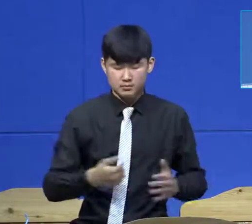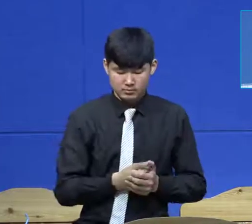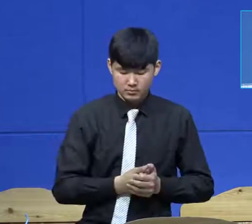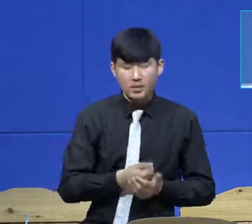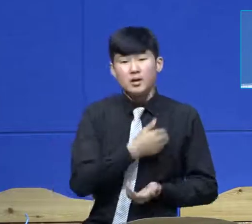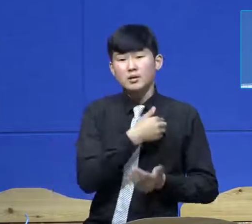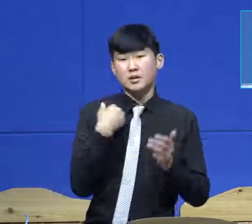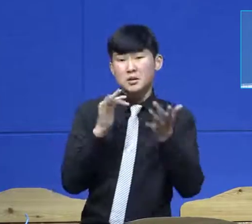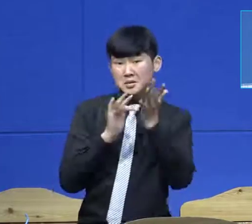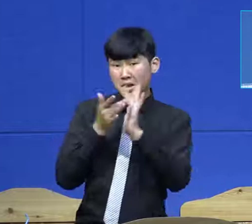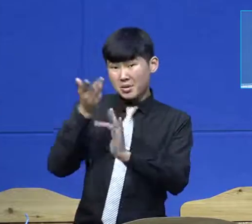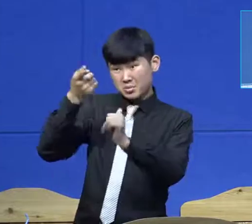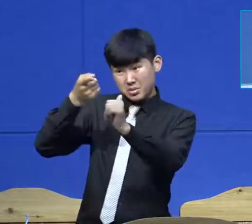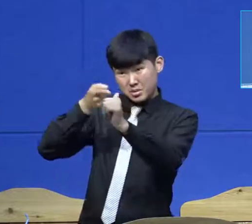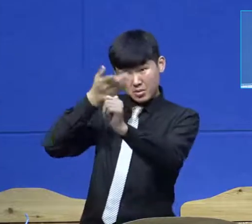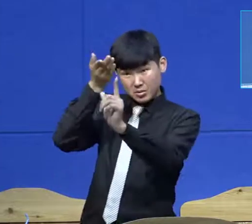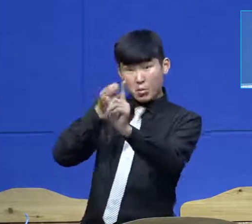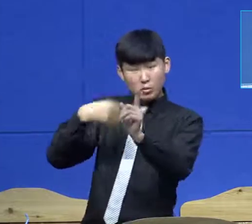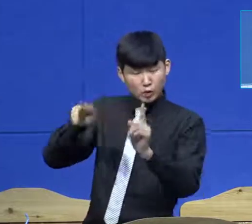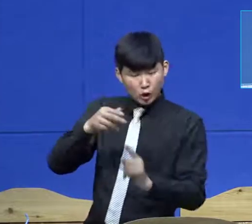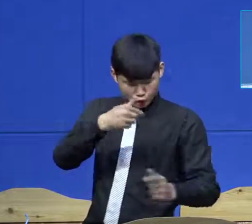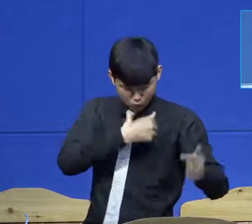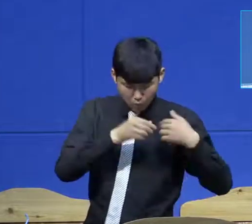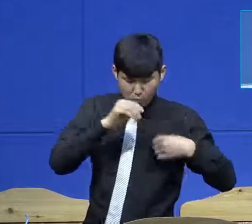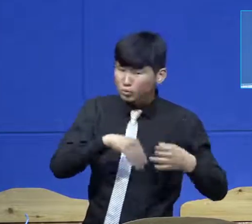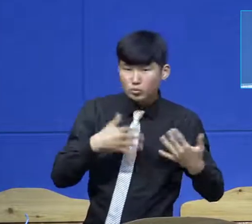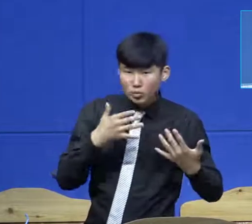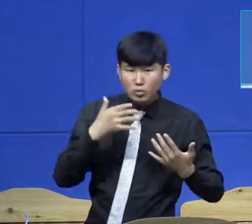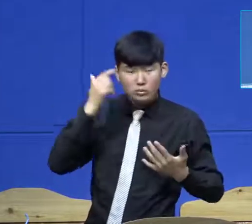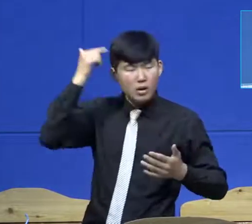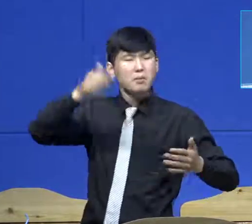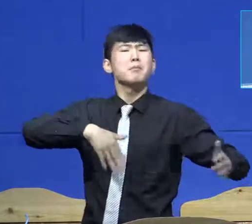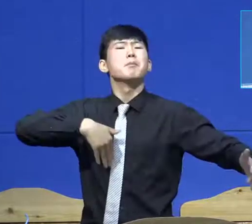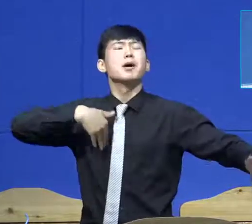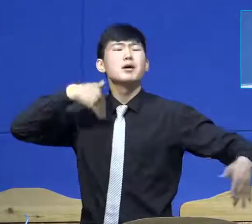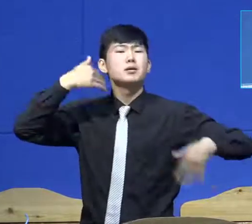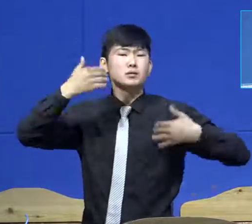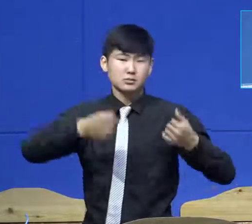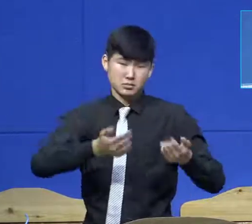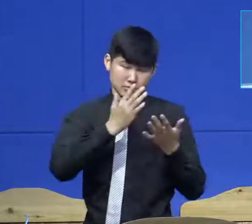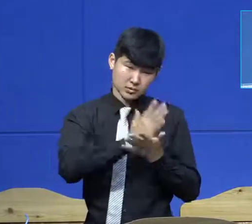Эзэн Есүсийн нэрээс болж зовх болсон нь одоо баярлсан гэж гарч байгаа.